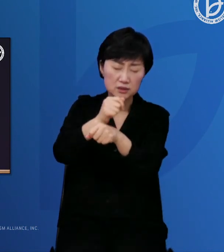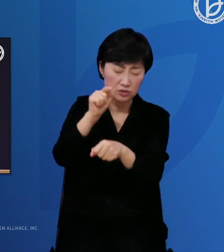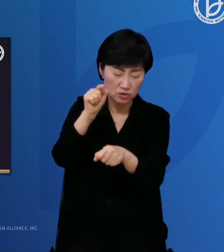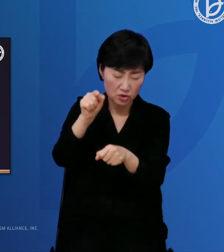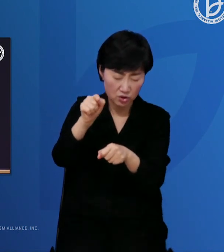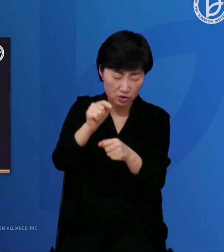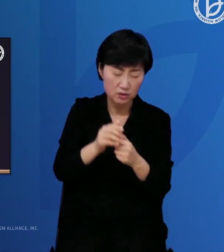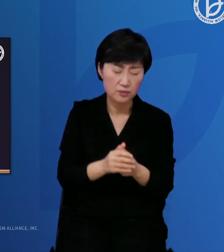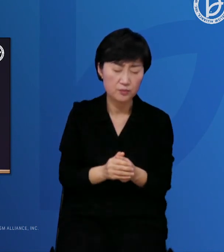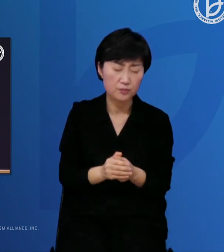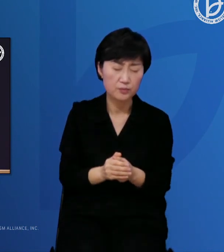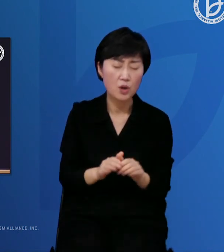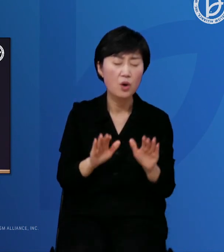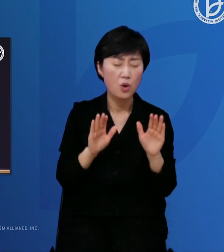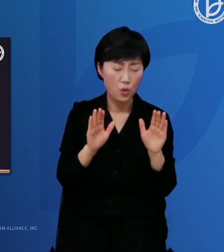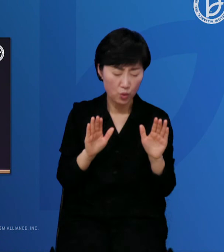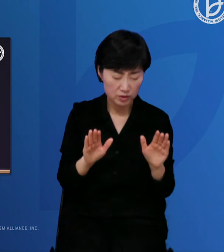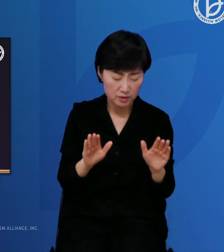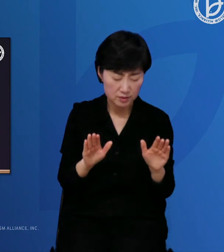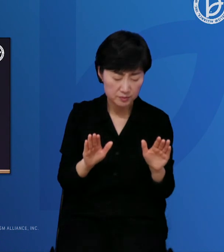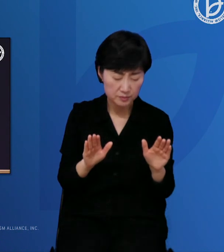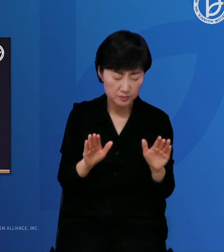throne, 오늘